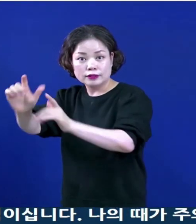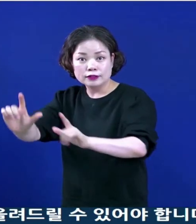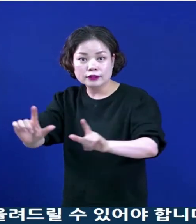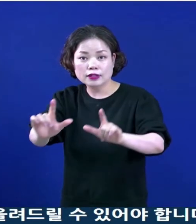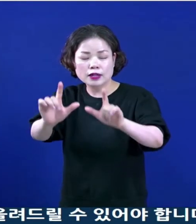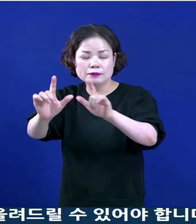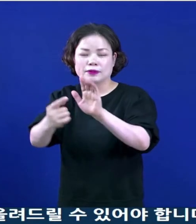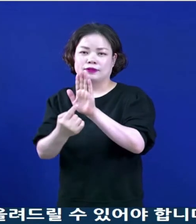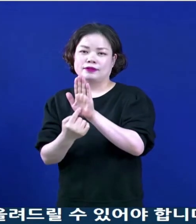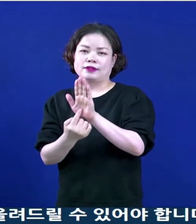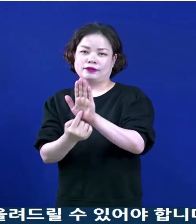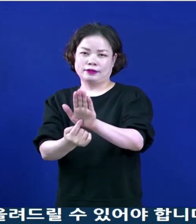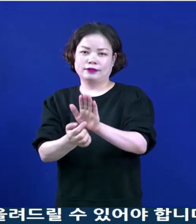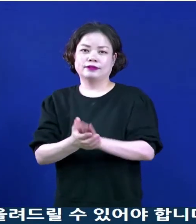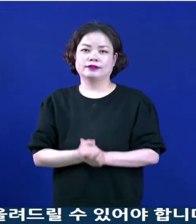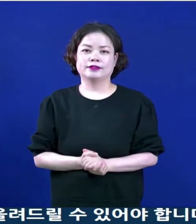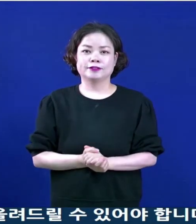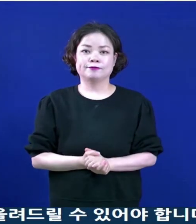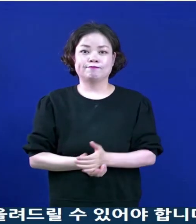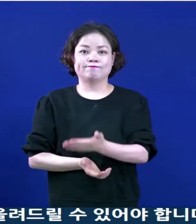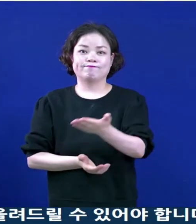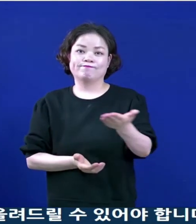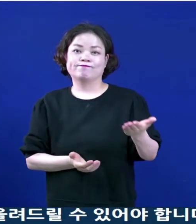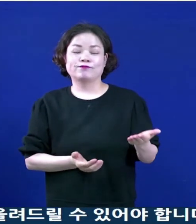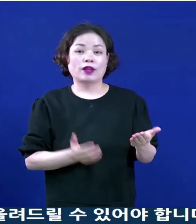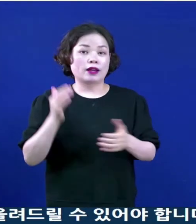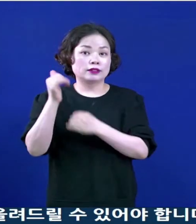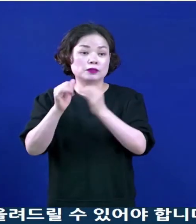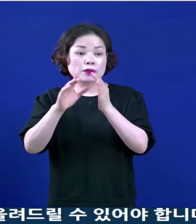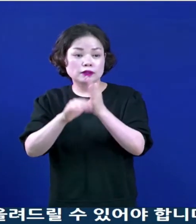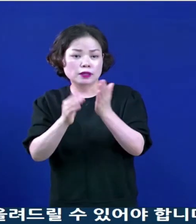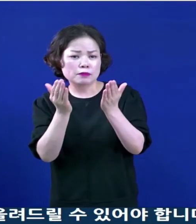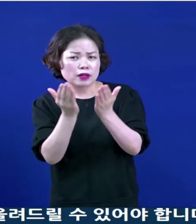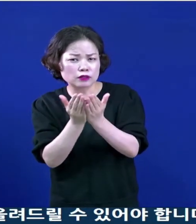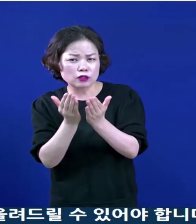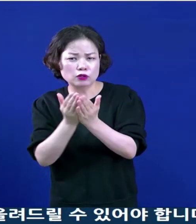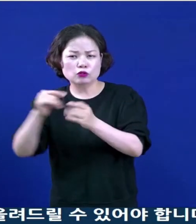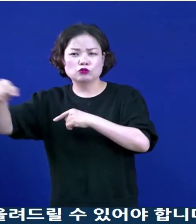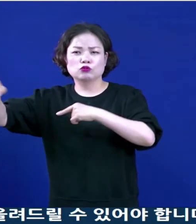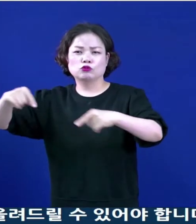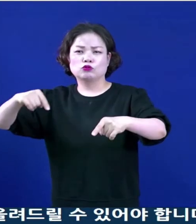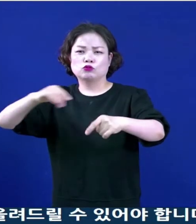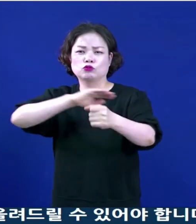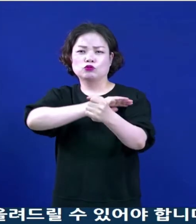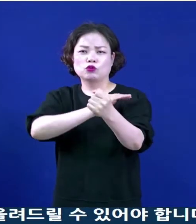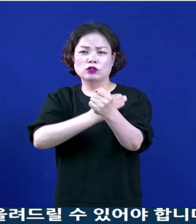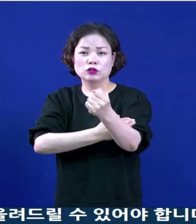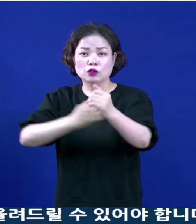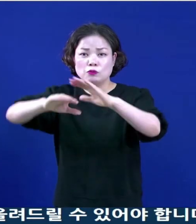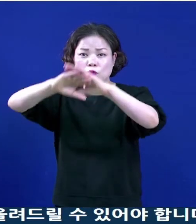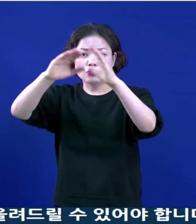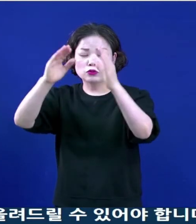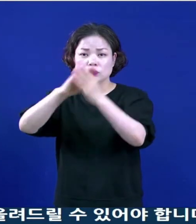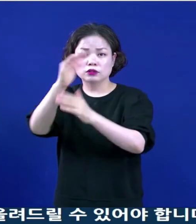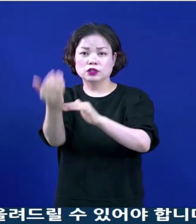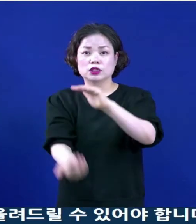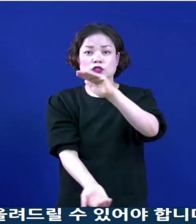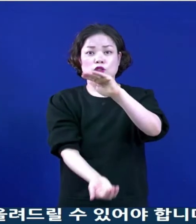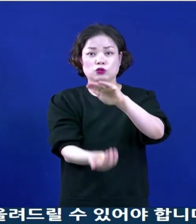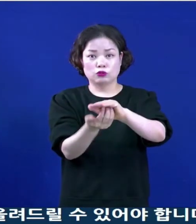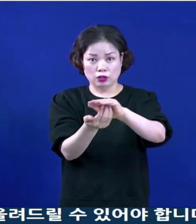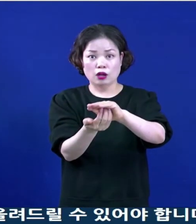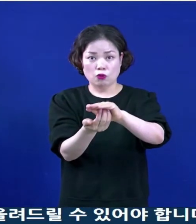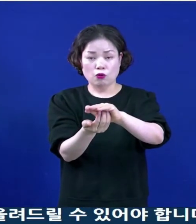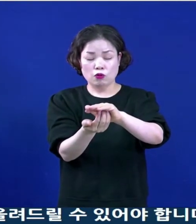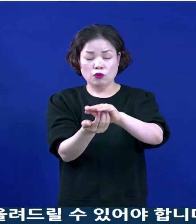열매로 드러나야 하는 것입니다. 여러분, 우리가 하나님의 때에 하나님께서 주권적으로 하나님께서 모든 것을